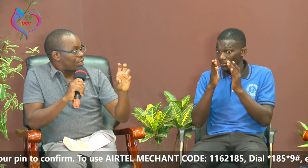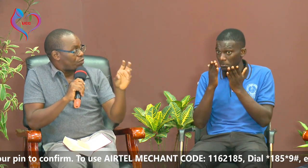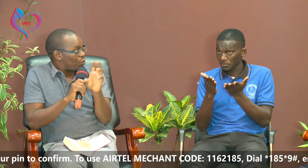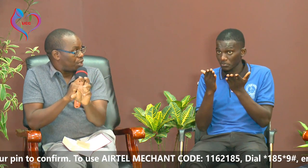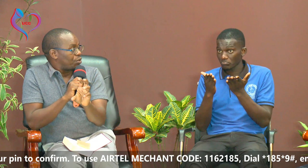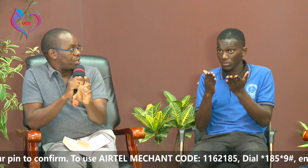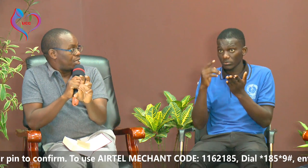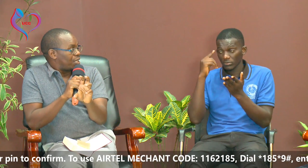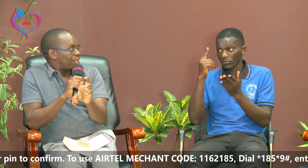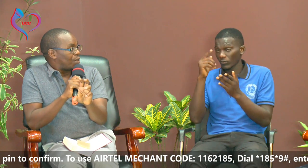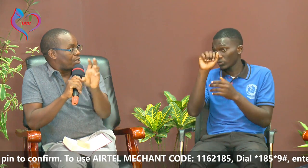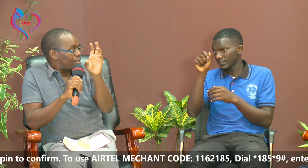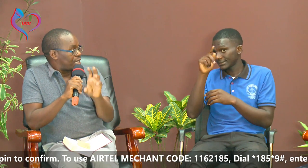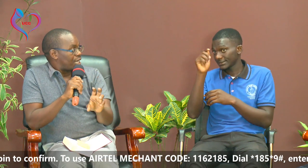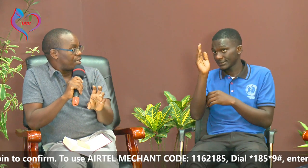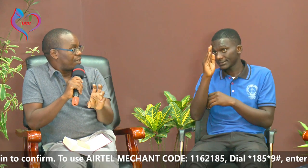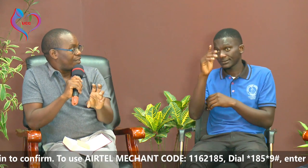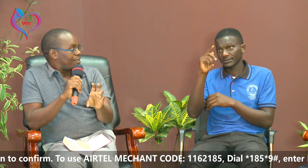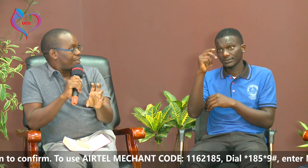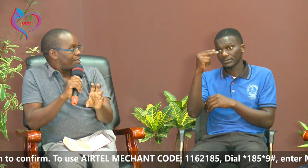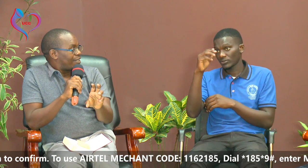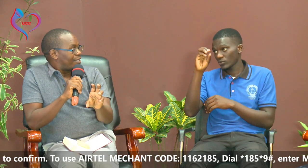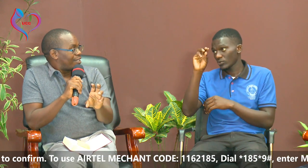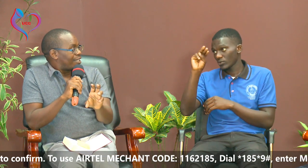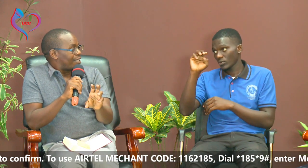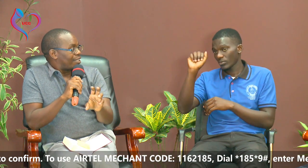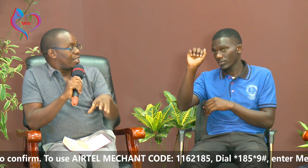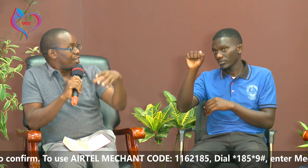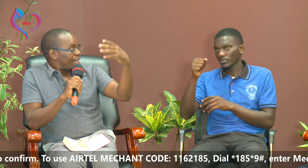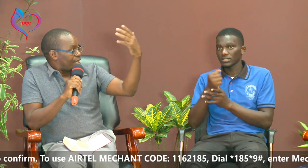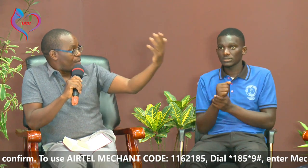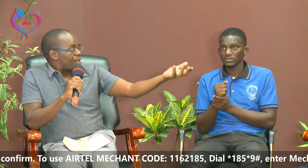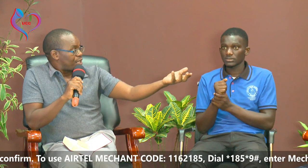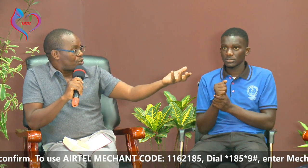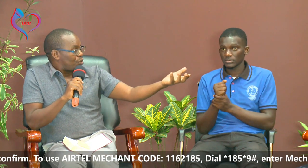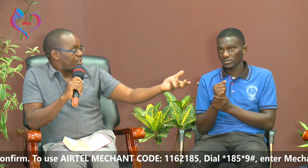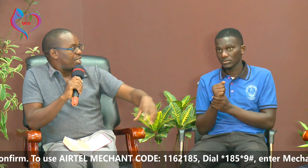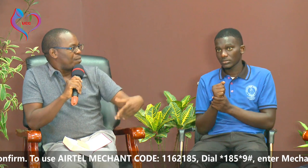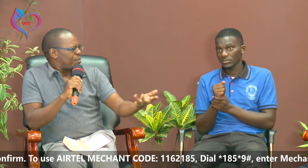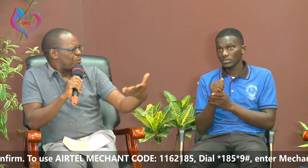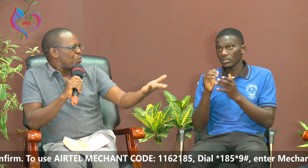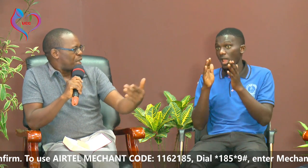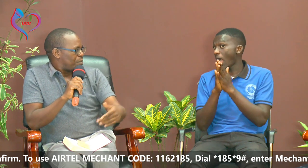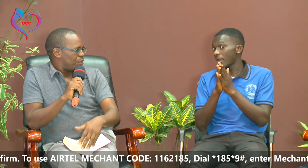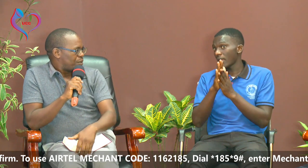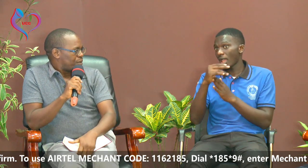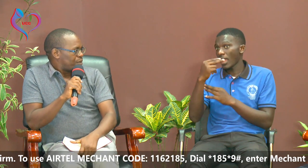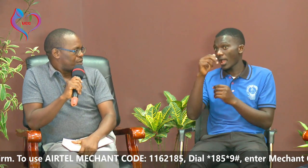of Aquinas. He was a Christian. Wow. Then ne Hammurabi's code, then ebimu mu Bible. Wow.